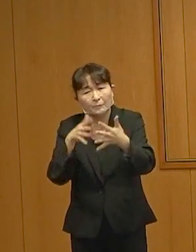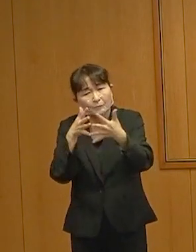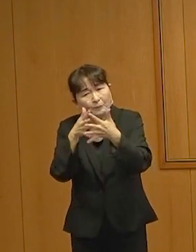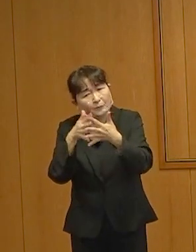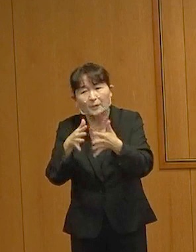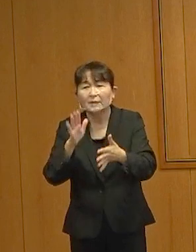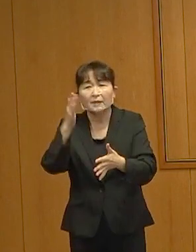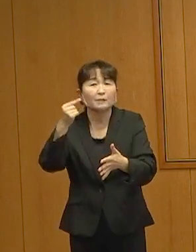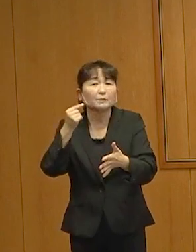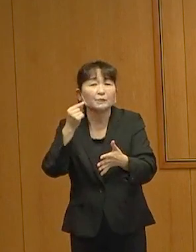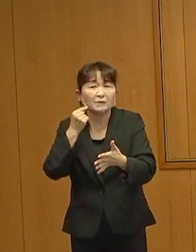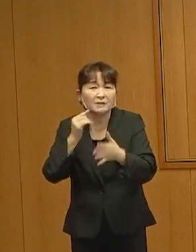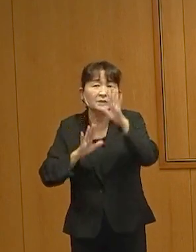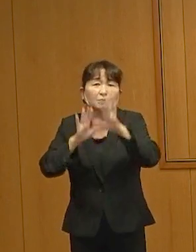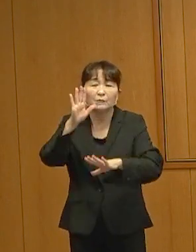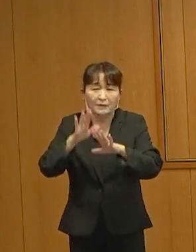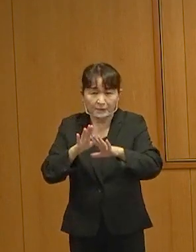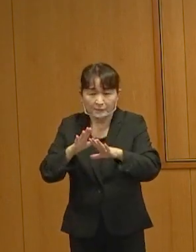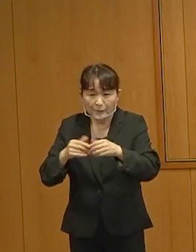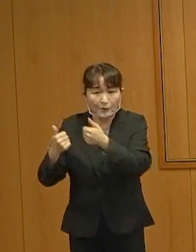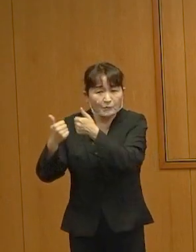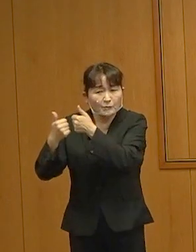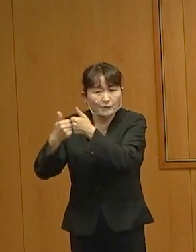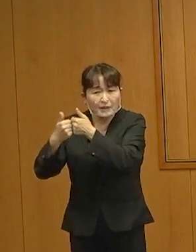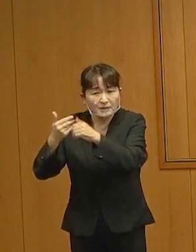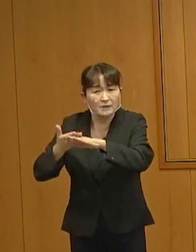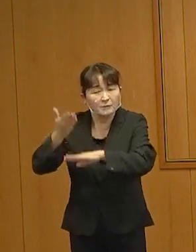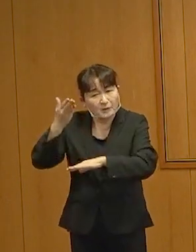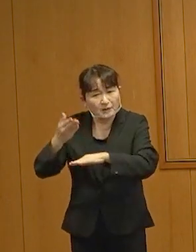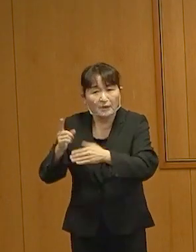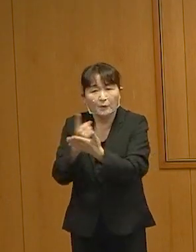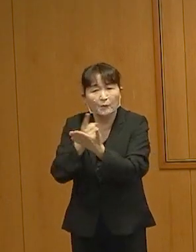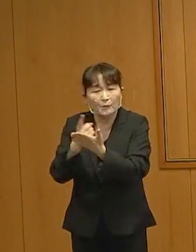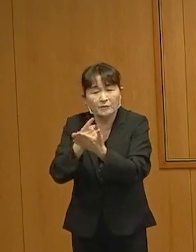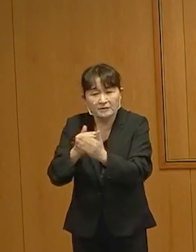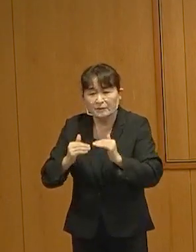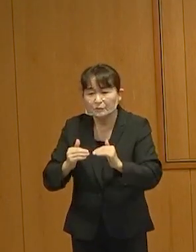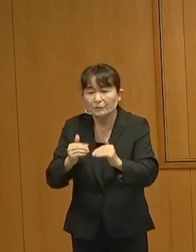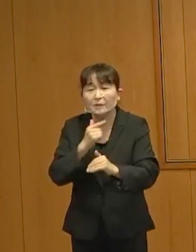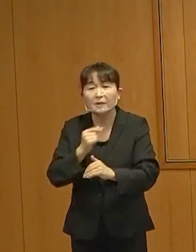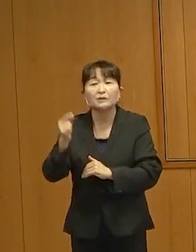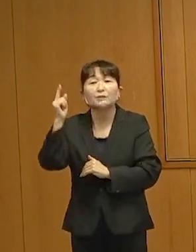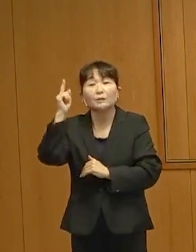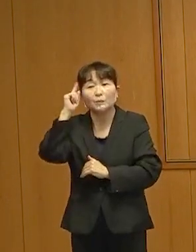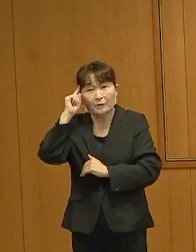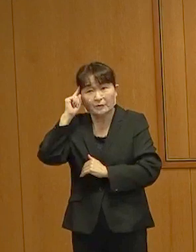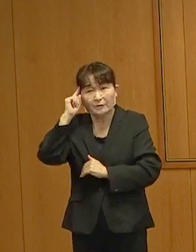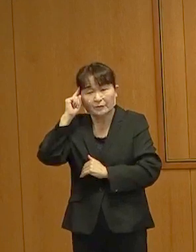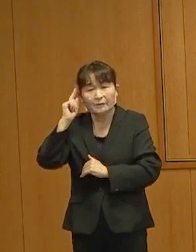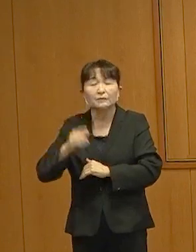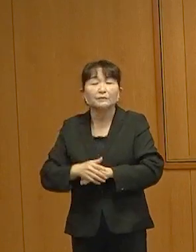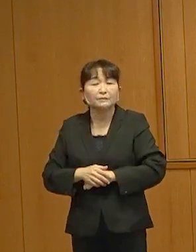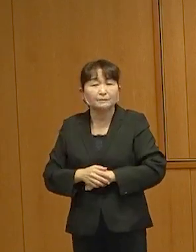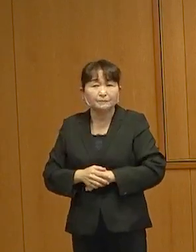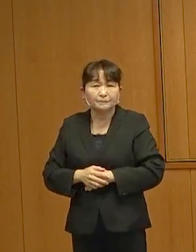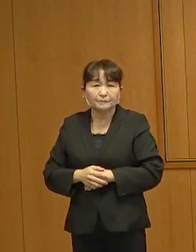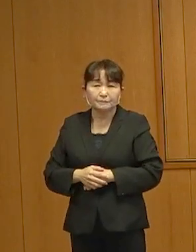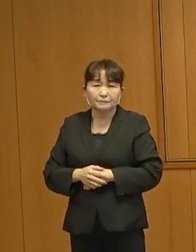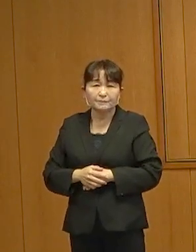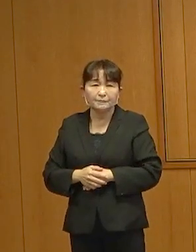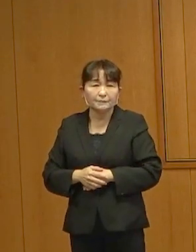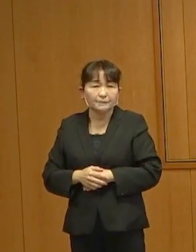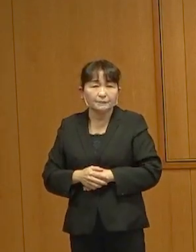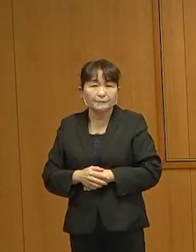提供あるいはいただきながら私ども求めていきたいというふうに考えております。そのことをまず実施をしていきたいというふうに思います